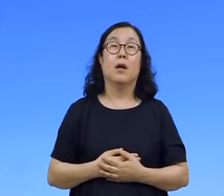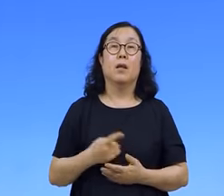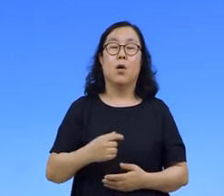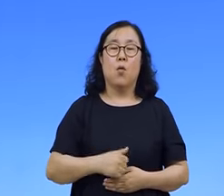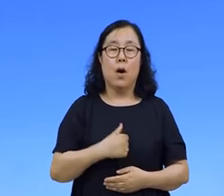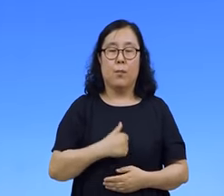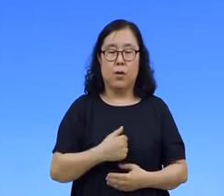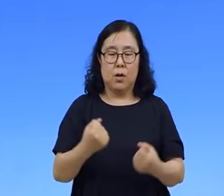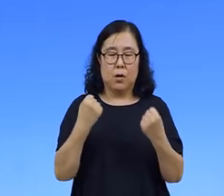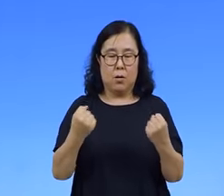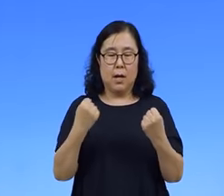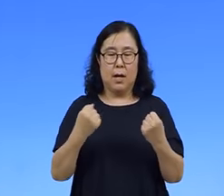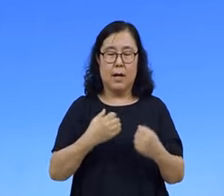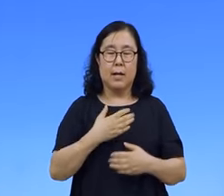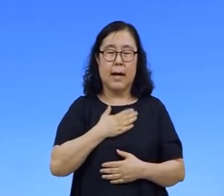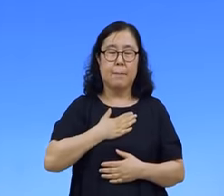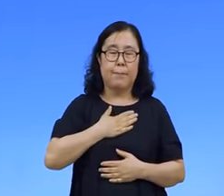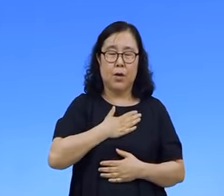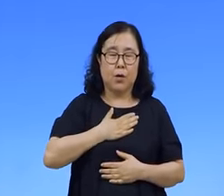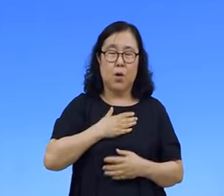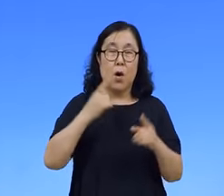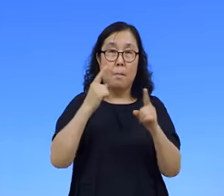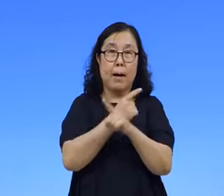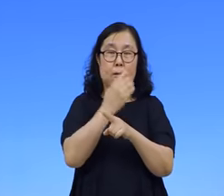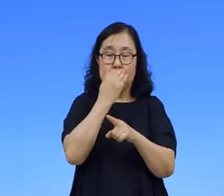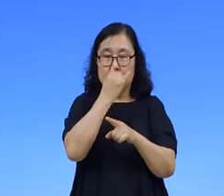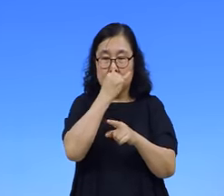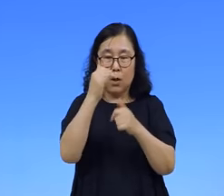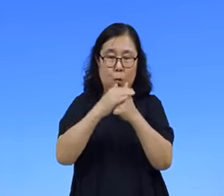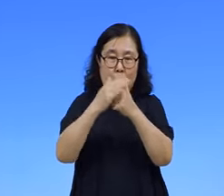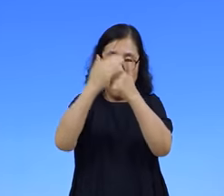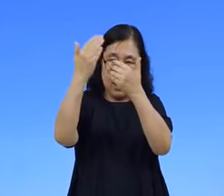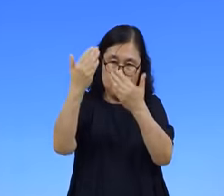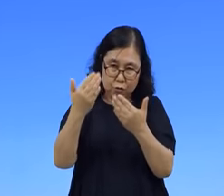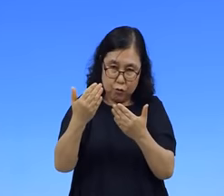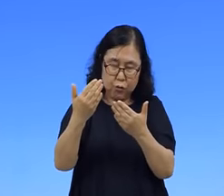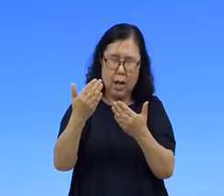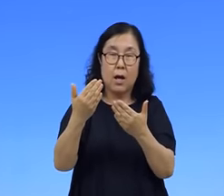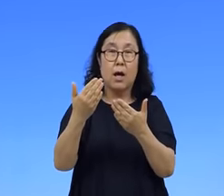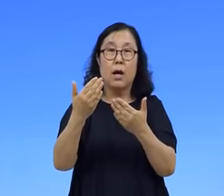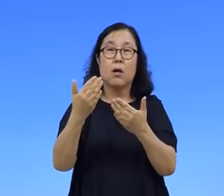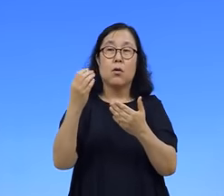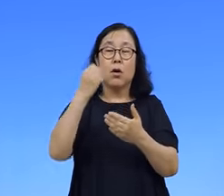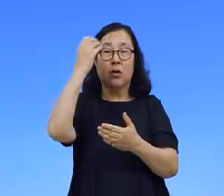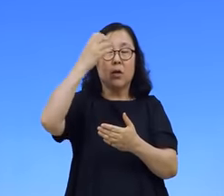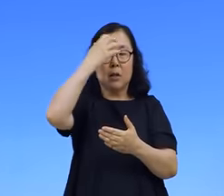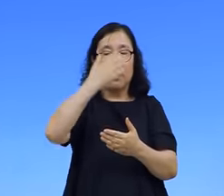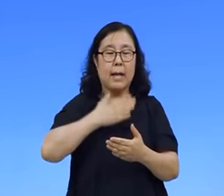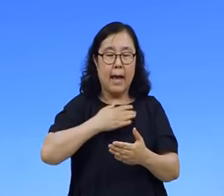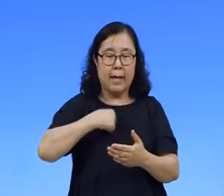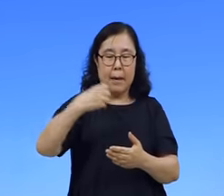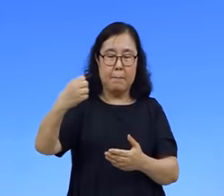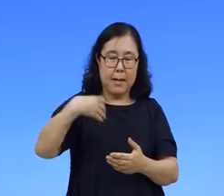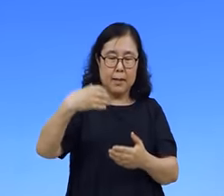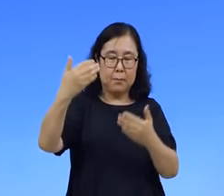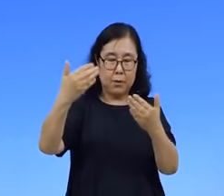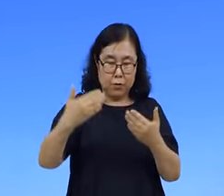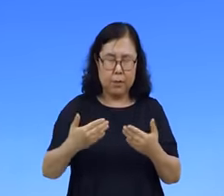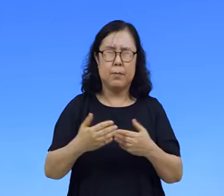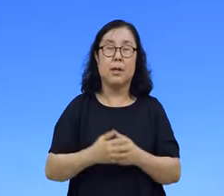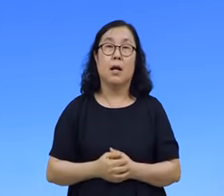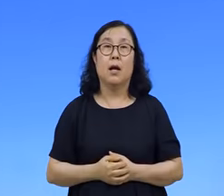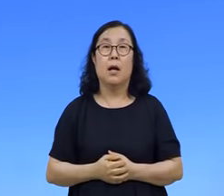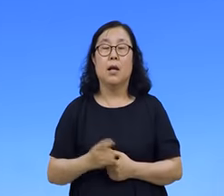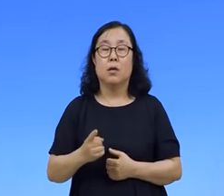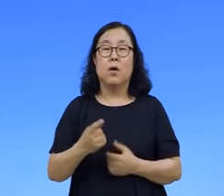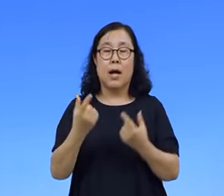울분을 건강한 감정으로 바꿀 수 있도록 내가 도와주마. 그것이 가능하단다. 오늘 이 찬양